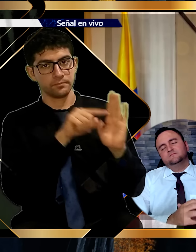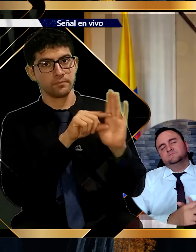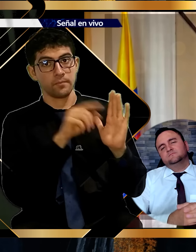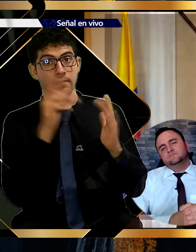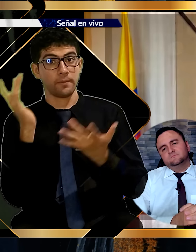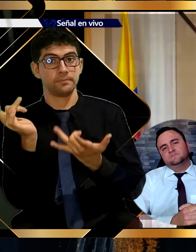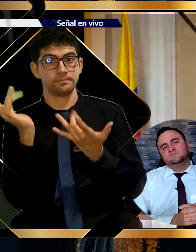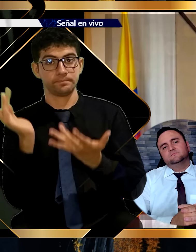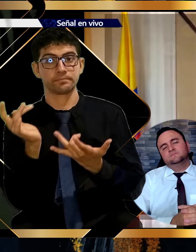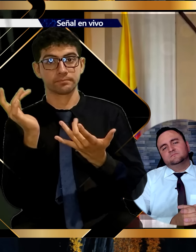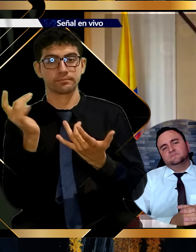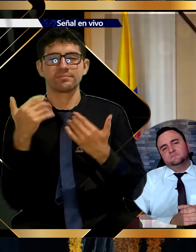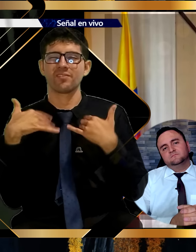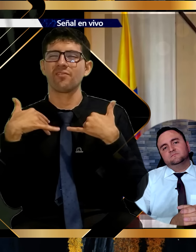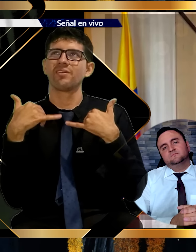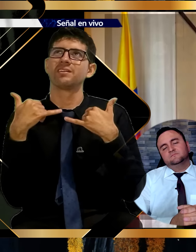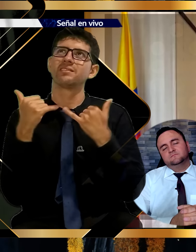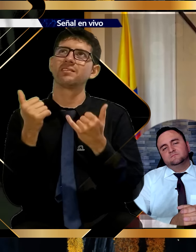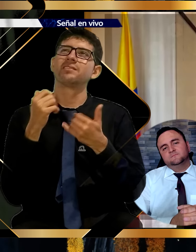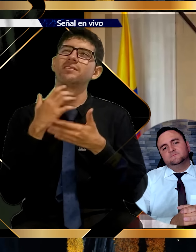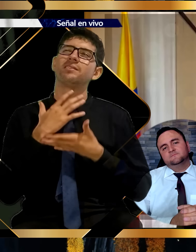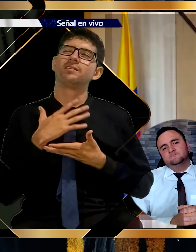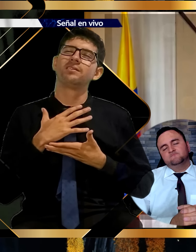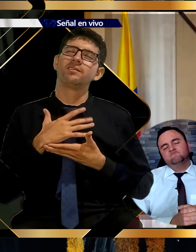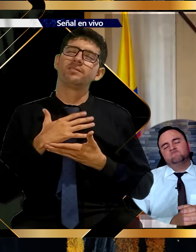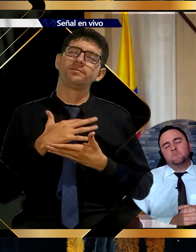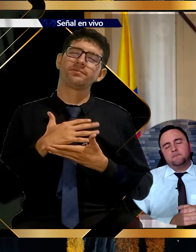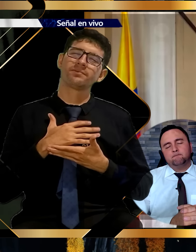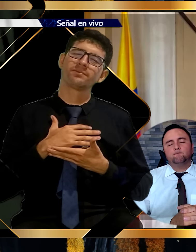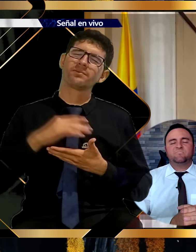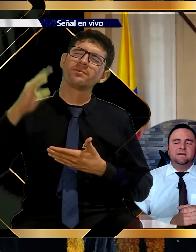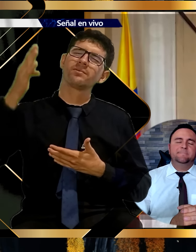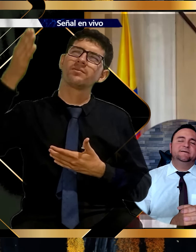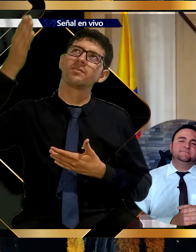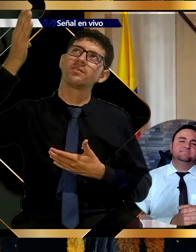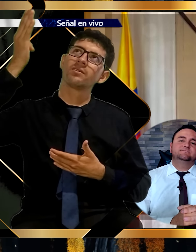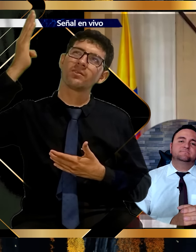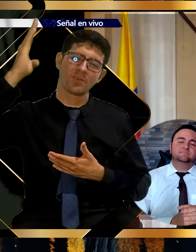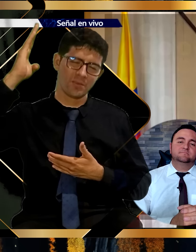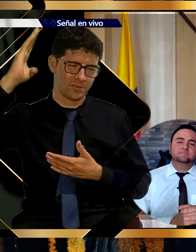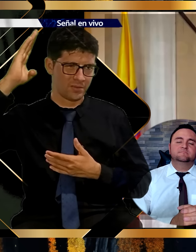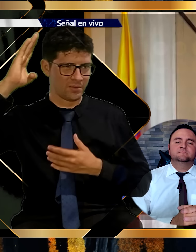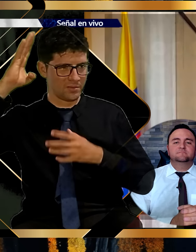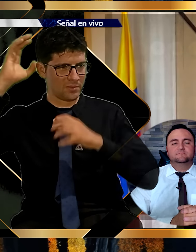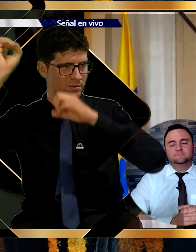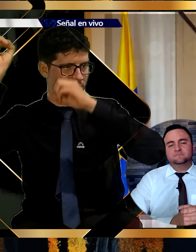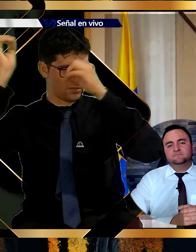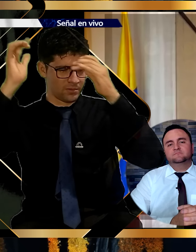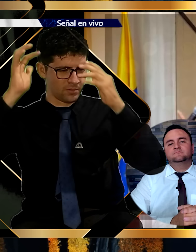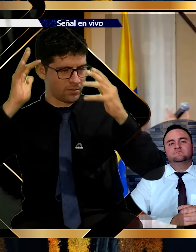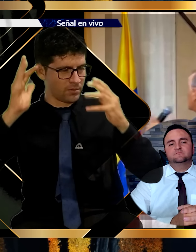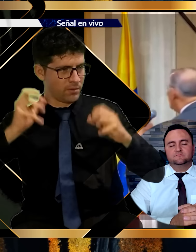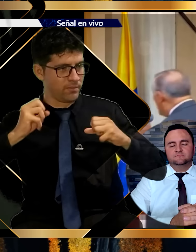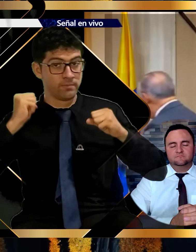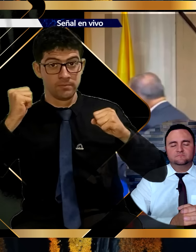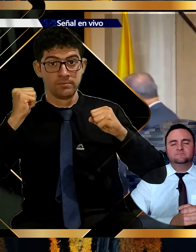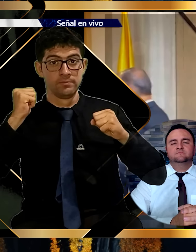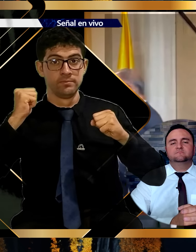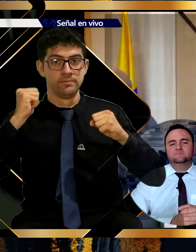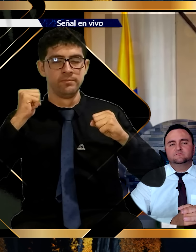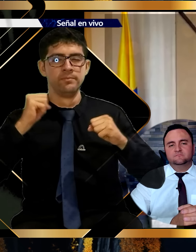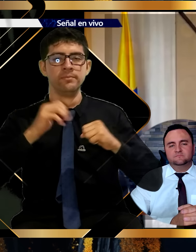esperanza bienaventurada y la manifestación gloriosa de nuestro gran Dios. Esos son dos eventos, no